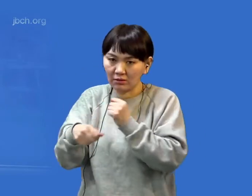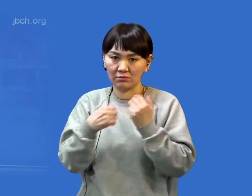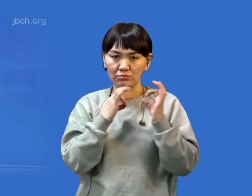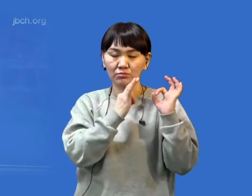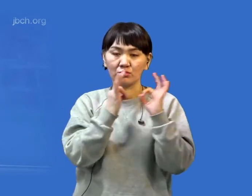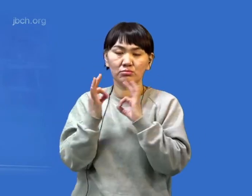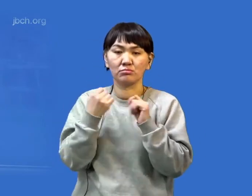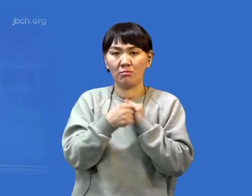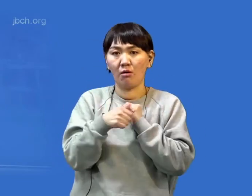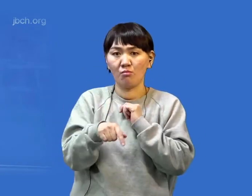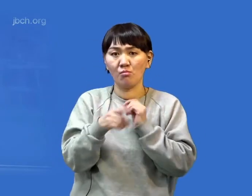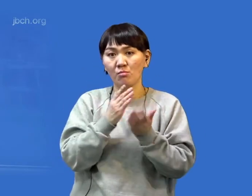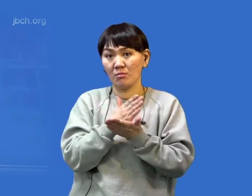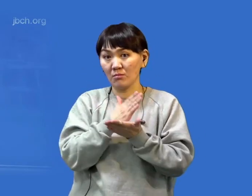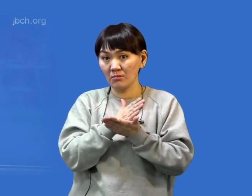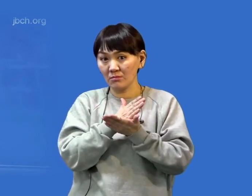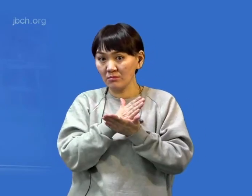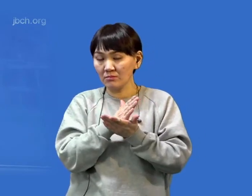байна.